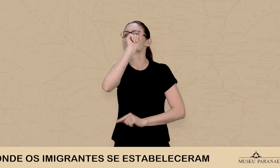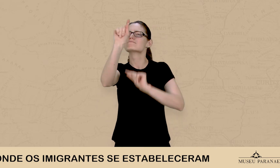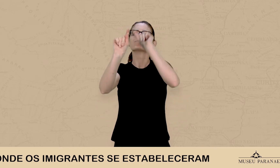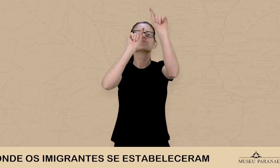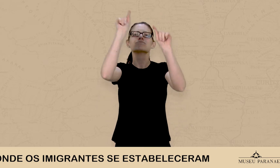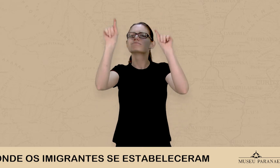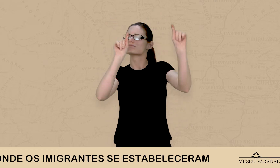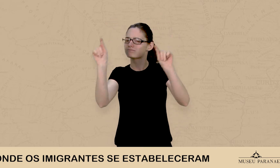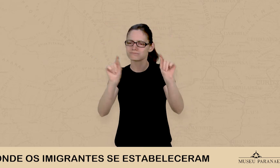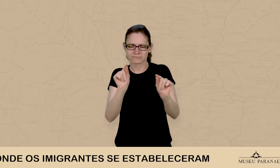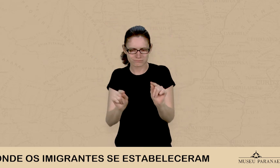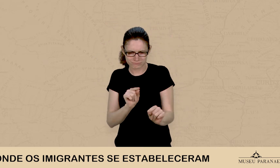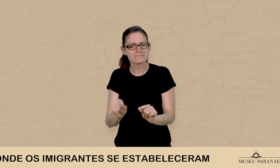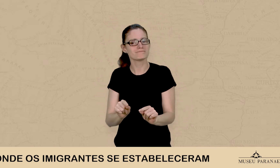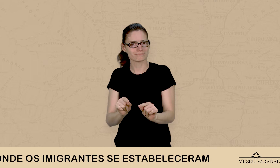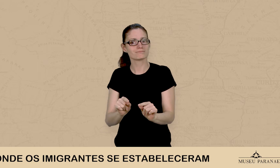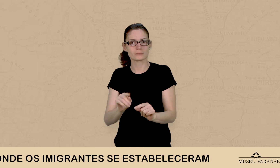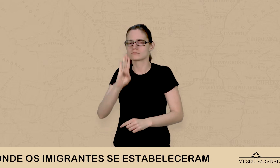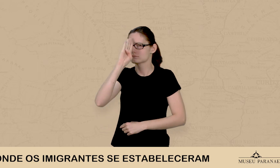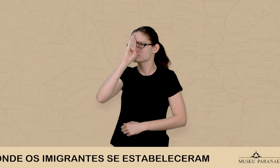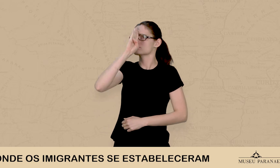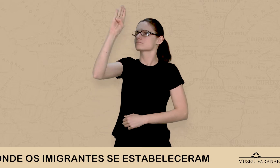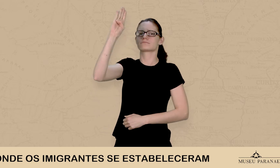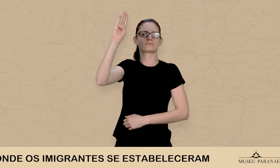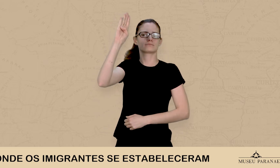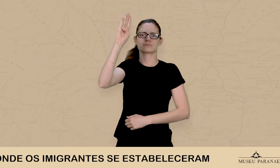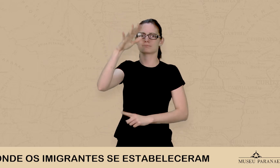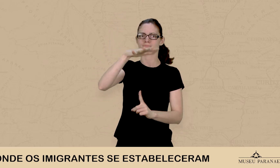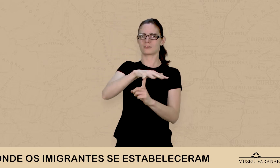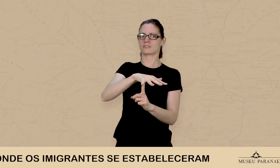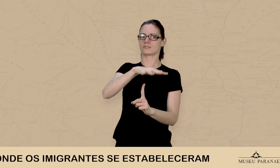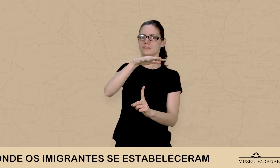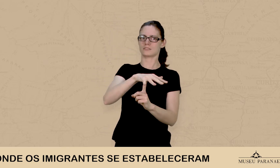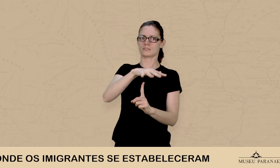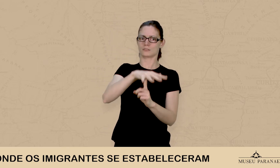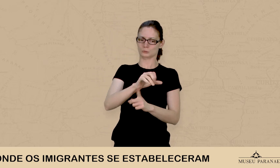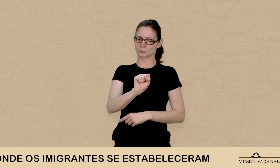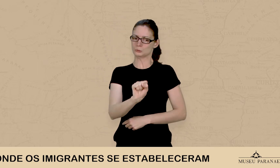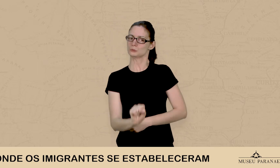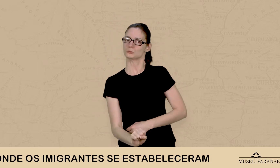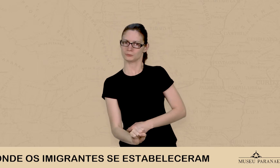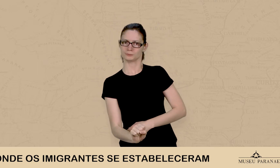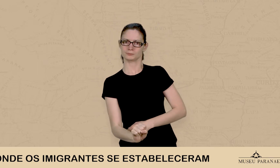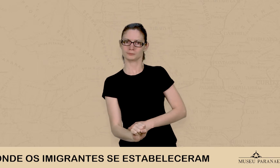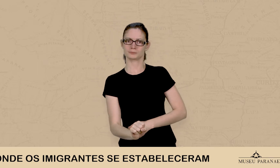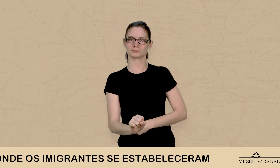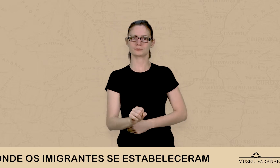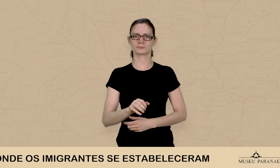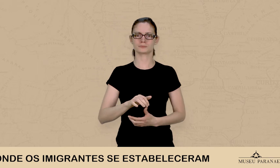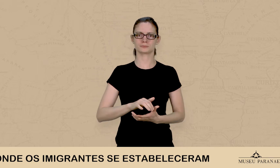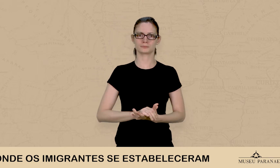em outros estados brasileiros, onde foram formadas colônias apenas com uma etnia.